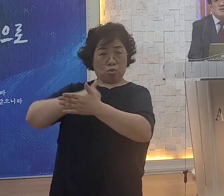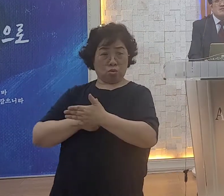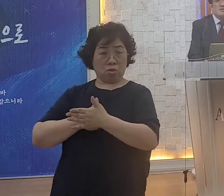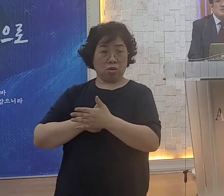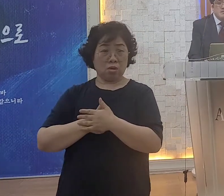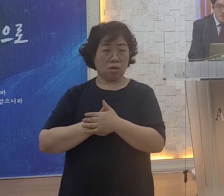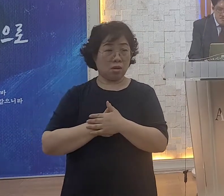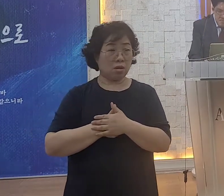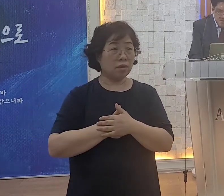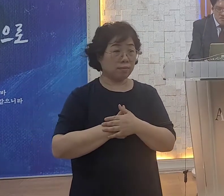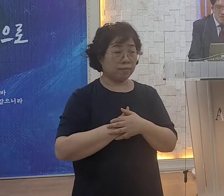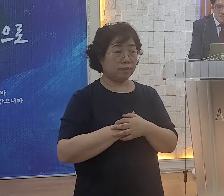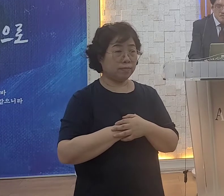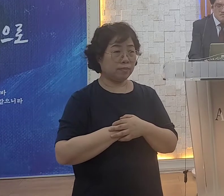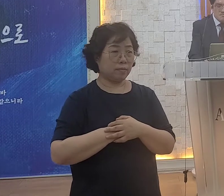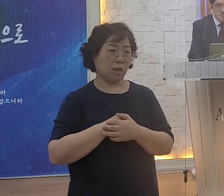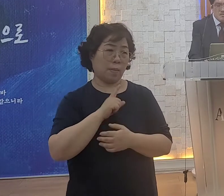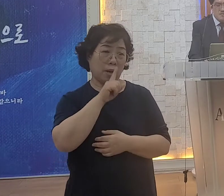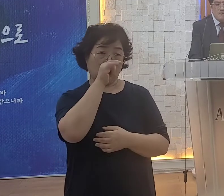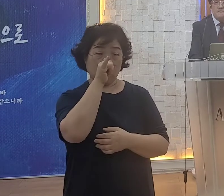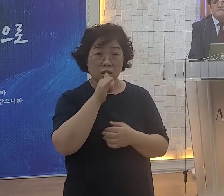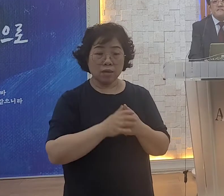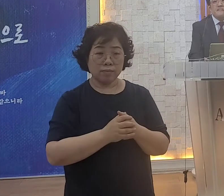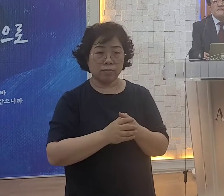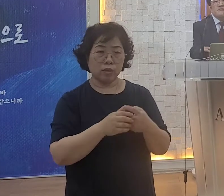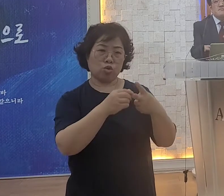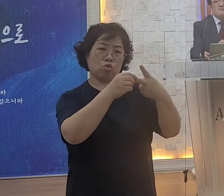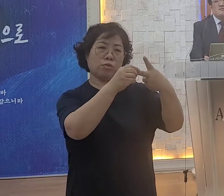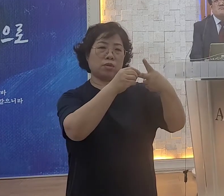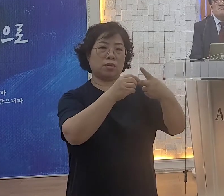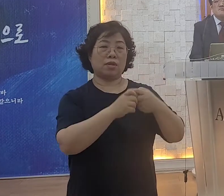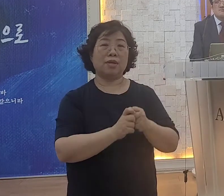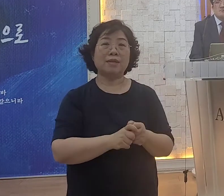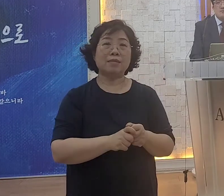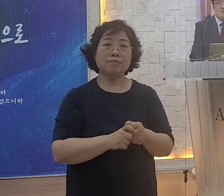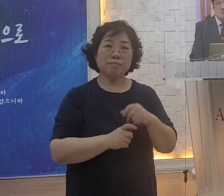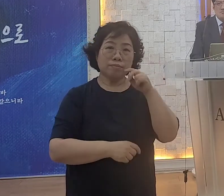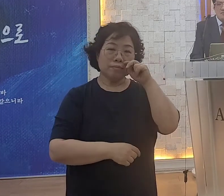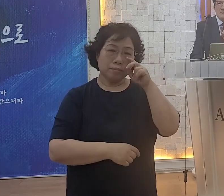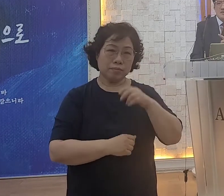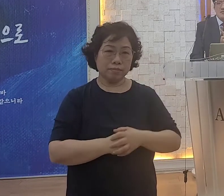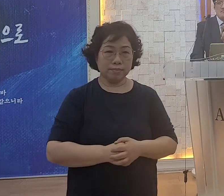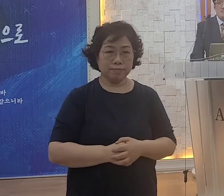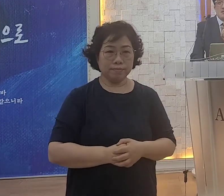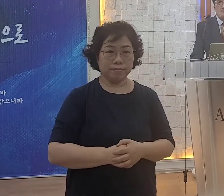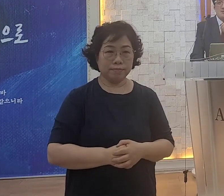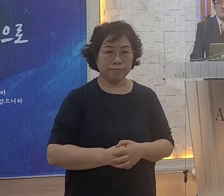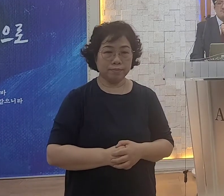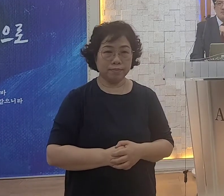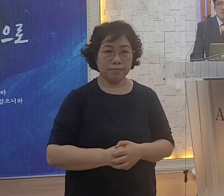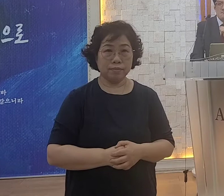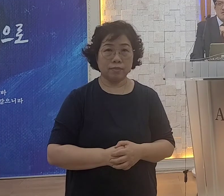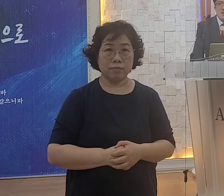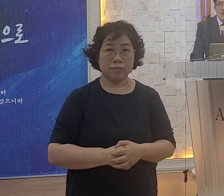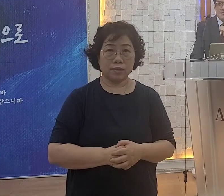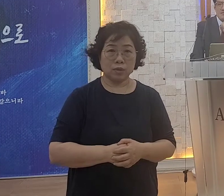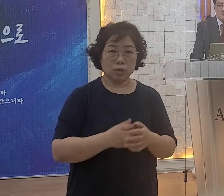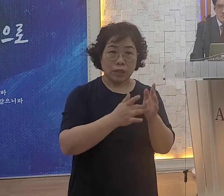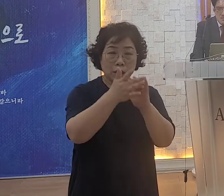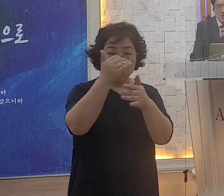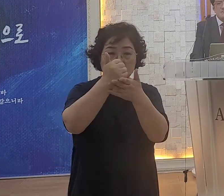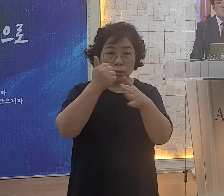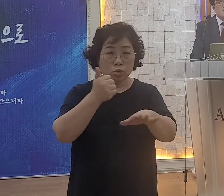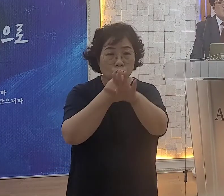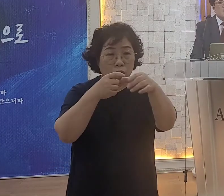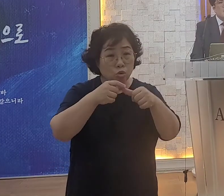오늘 24절에서 말씀합니다. 자, 두 번째로 25절에 보면요. 오늘 또 한 달 예수님께서 우리의 구원을 위해서 행하신